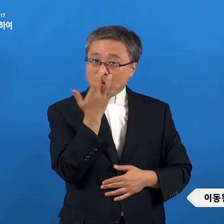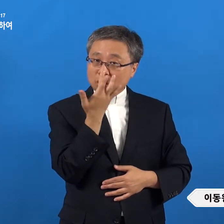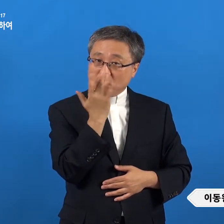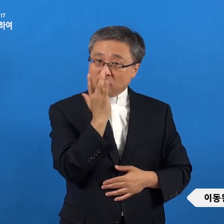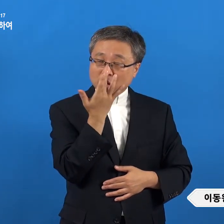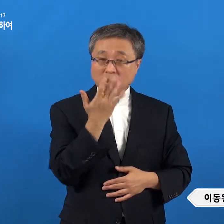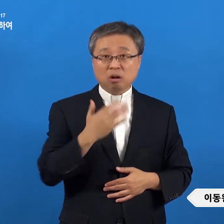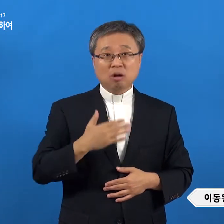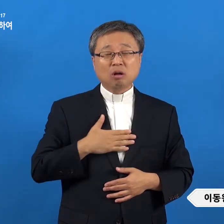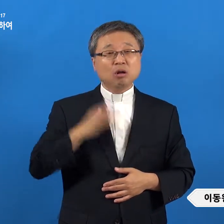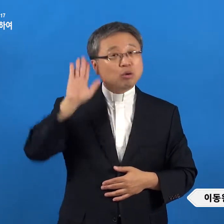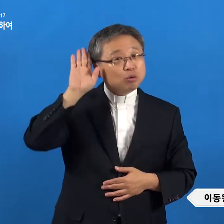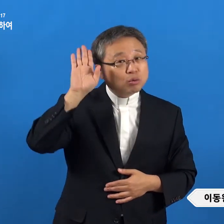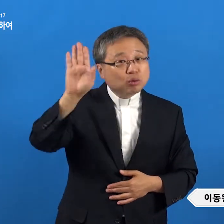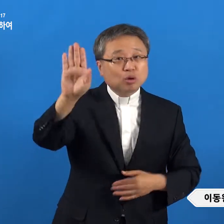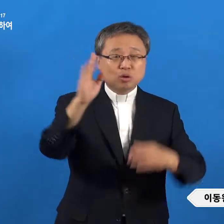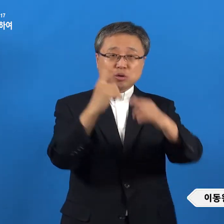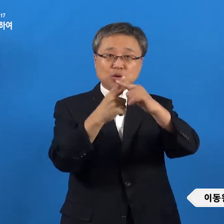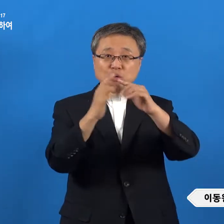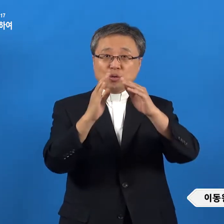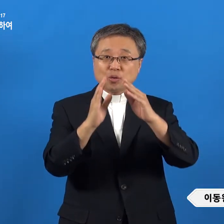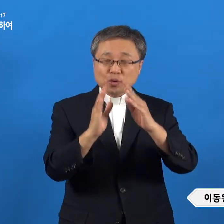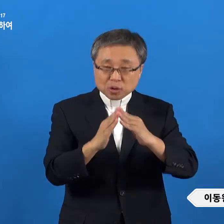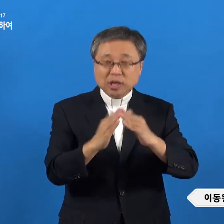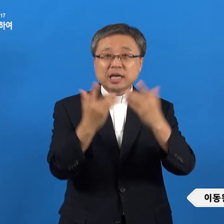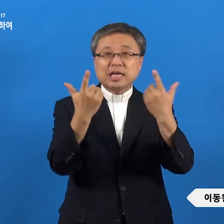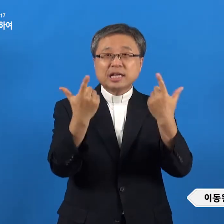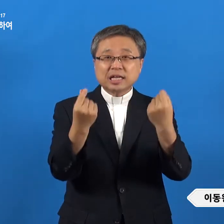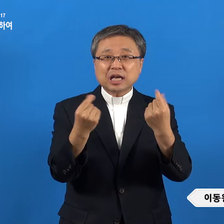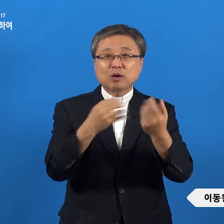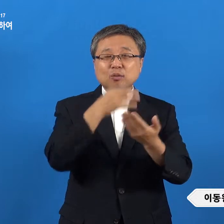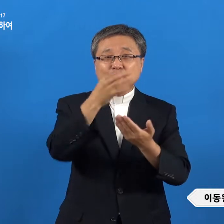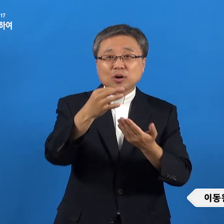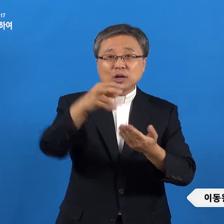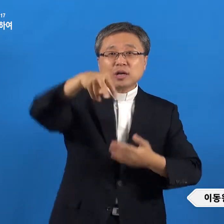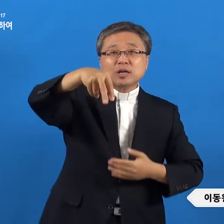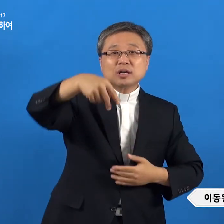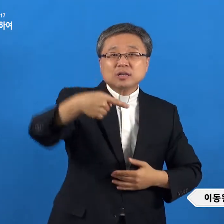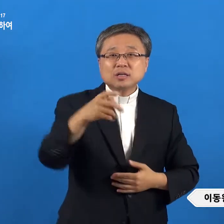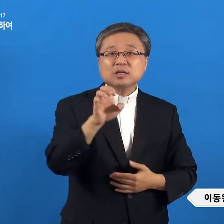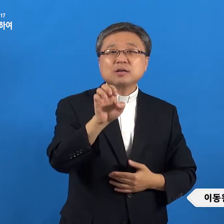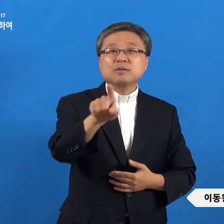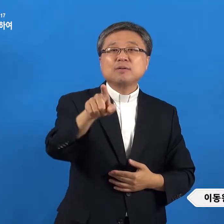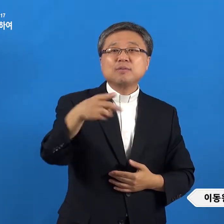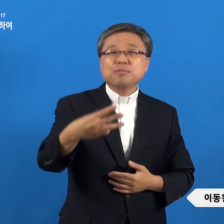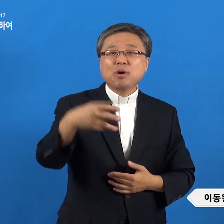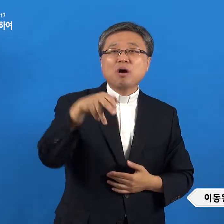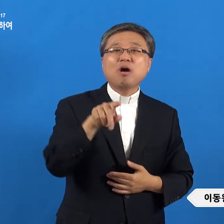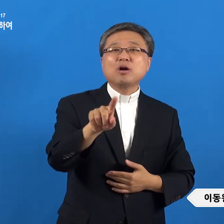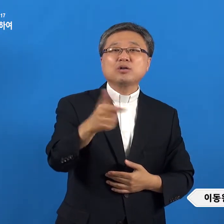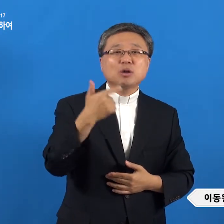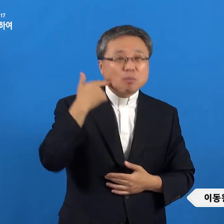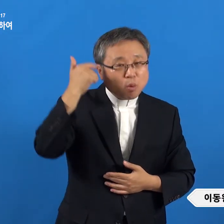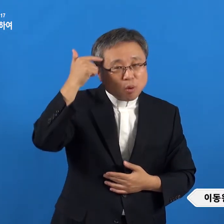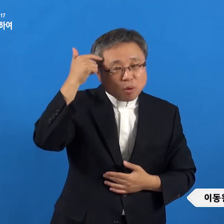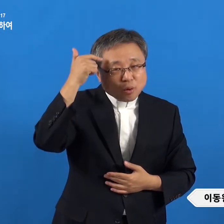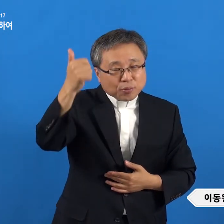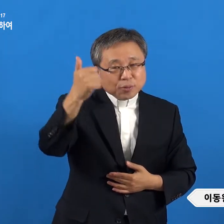스폴전 후에 그 교회 이름을 이렇게 불렀지. 스폴전 메모리얼 타버너클. Where is it?